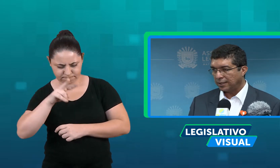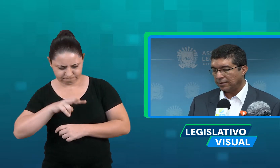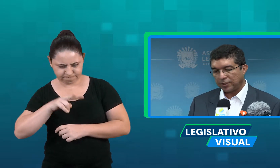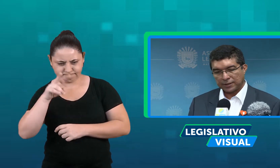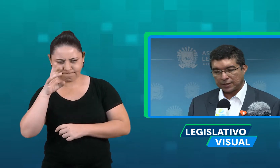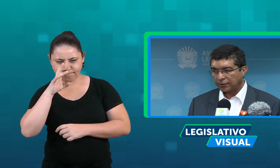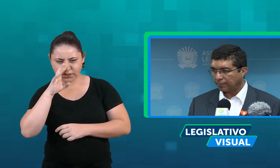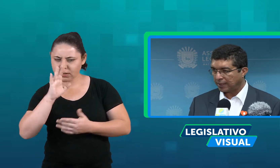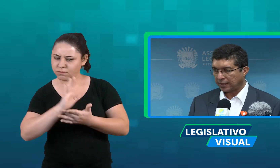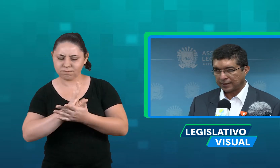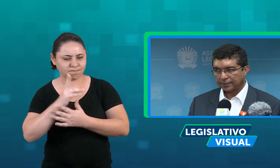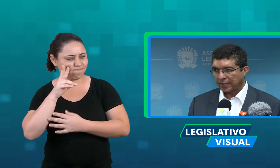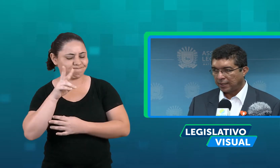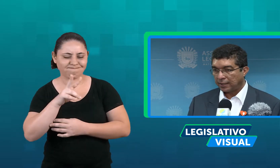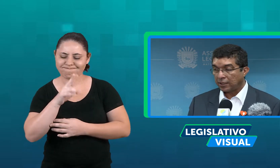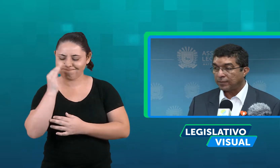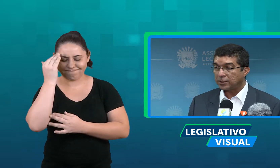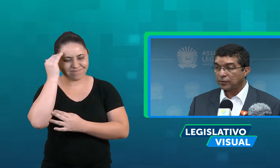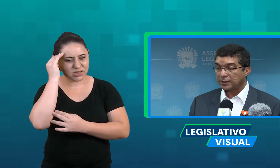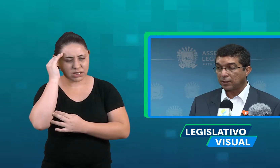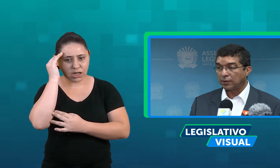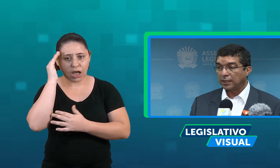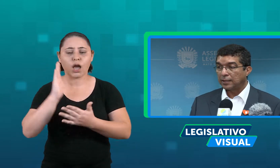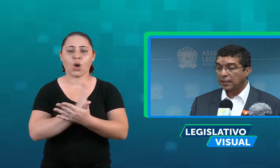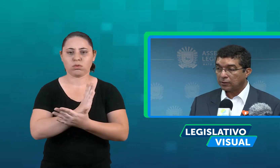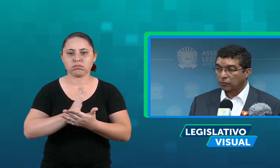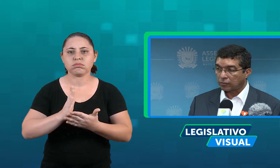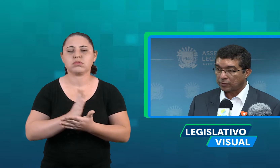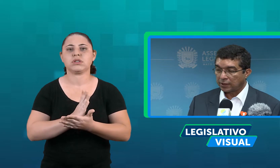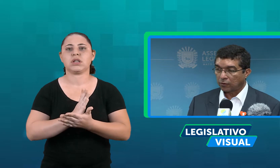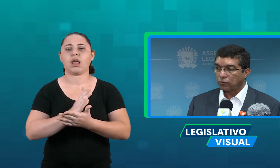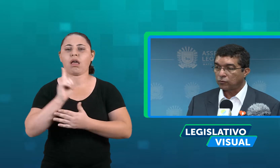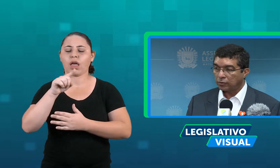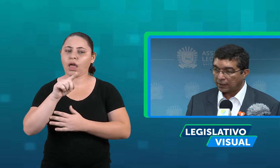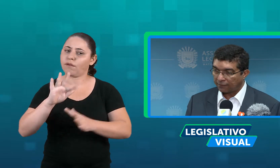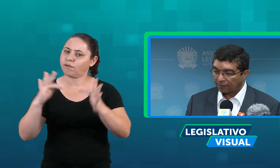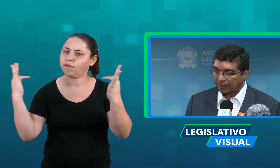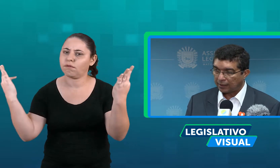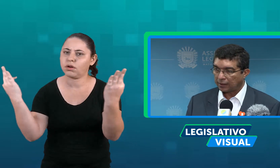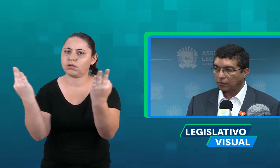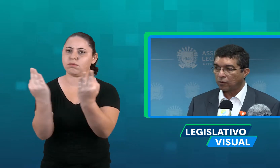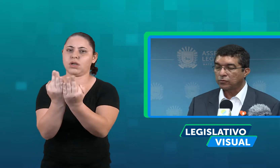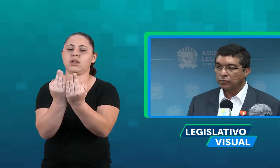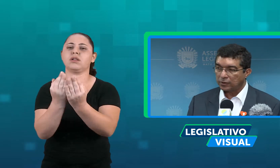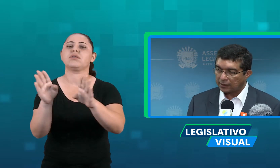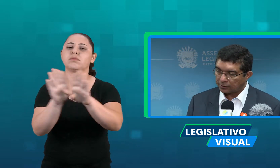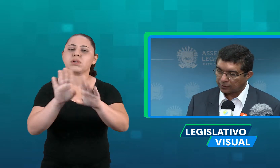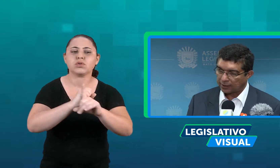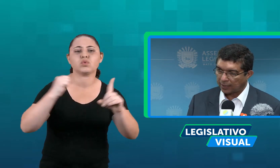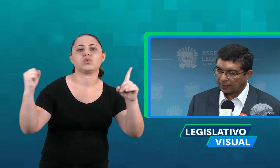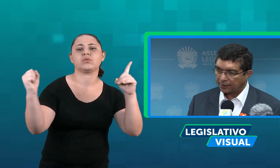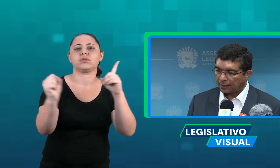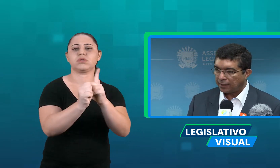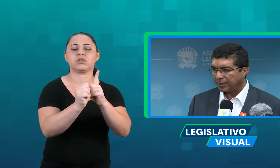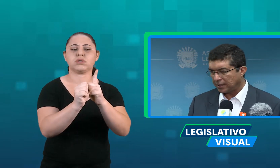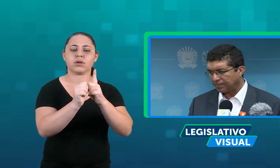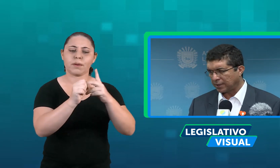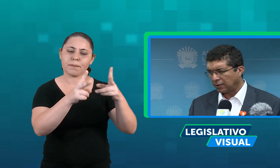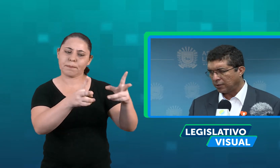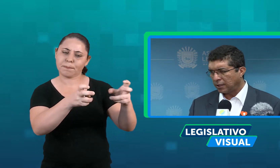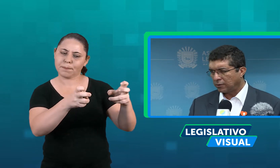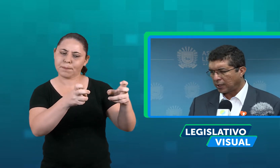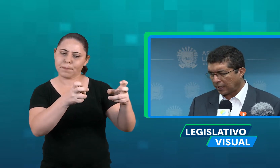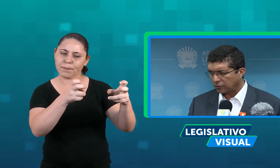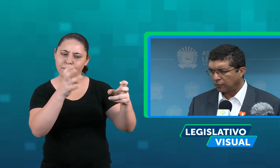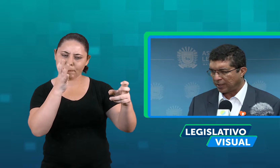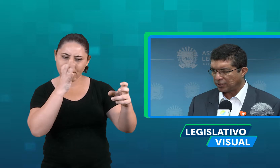indiretos e muitas vezes não estão presentes. Então, é uma situação tanto de conduta da família, conduta da sociedade e